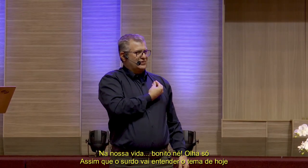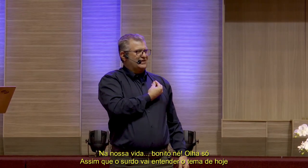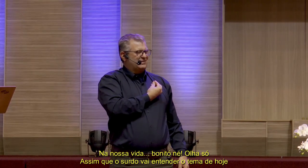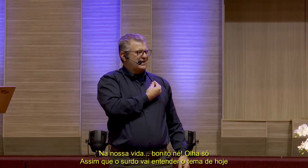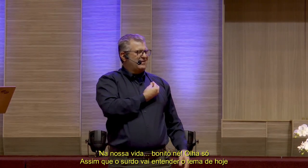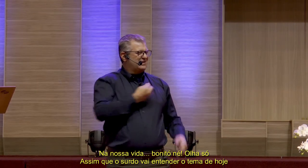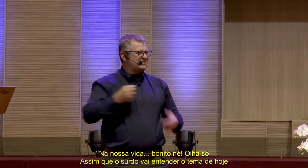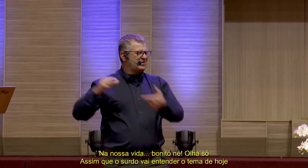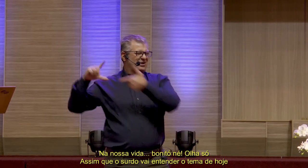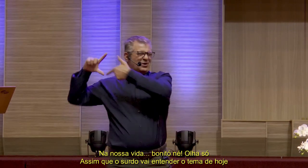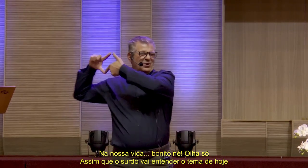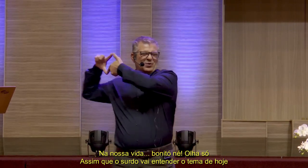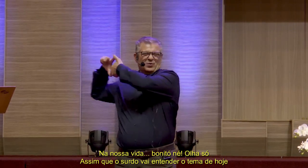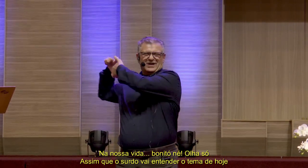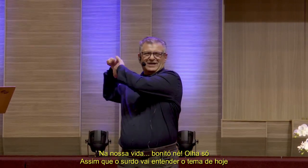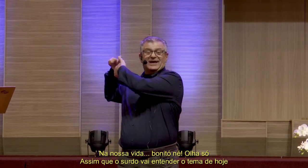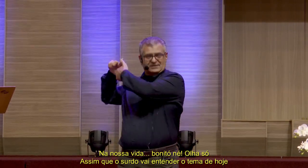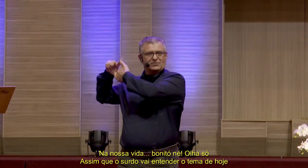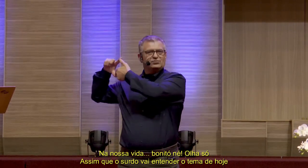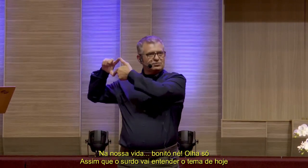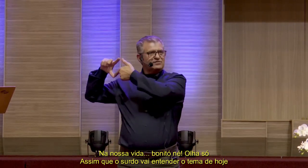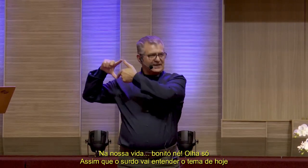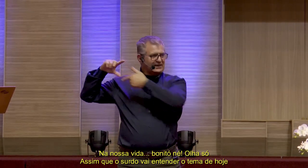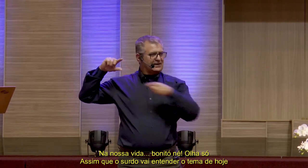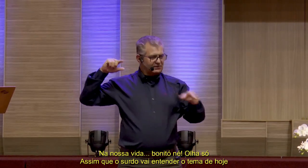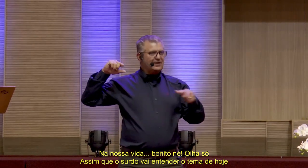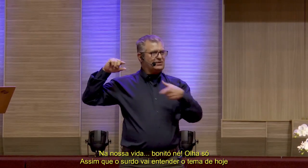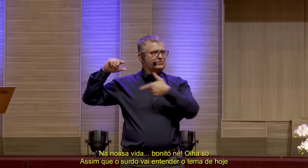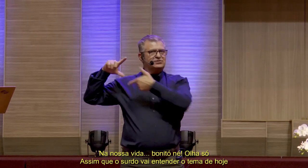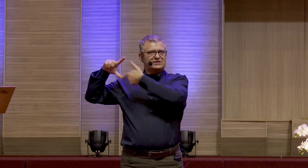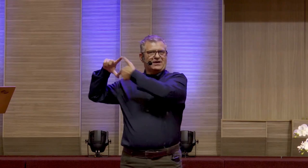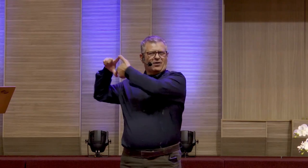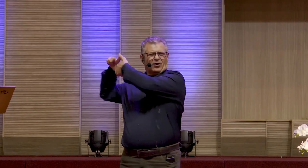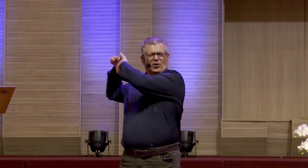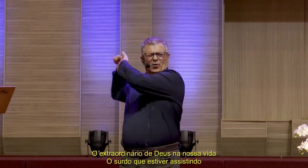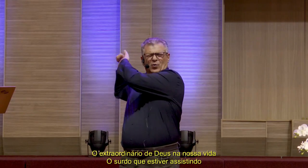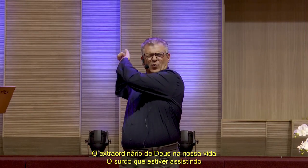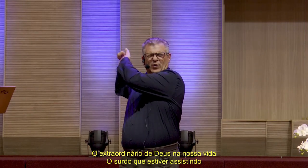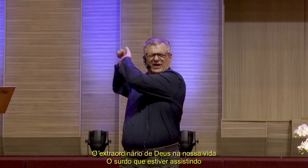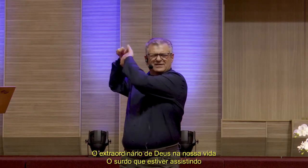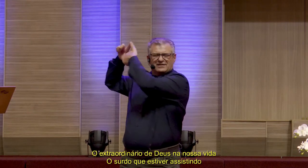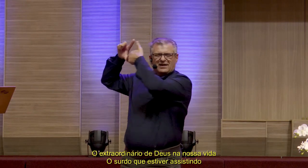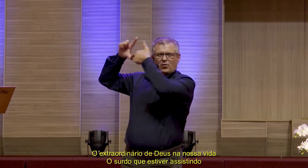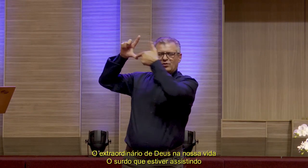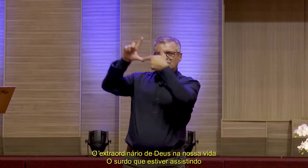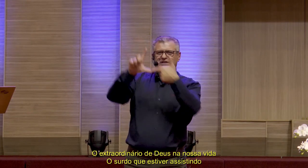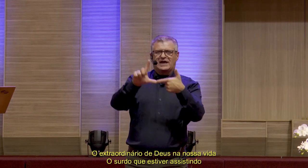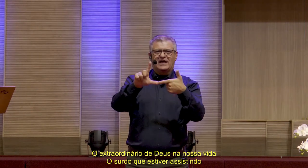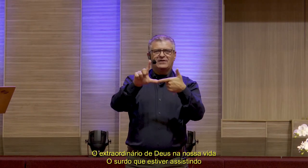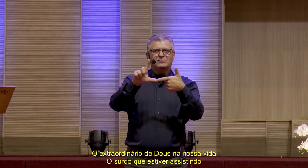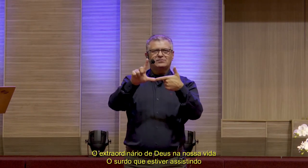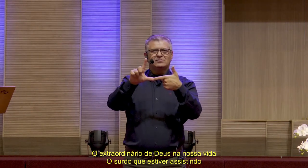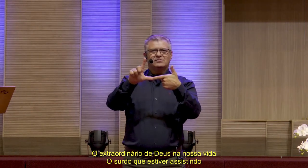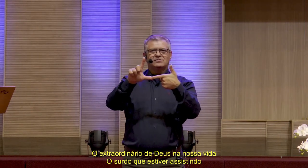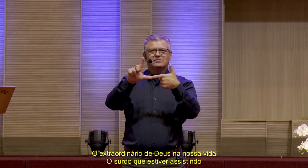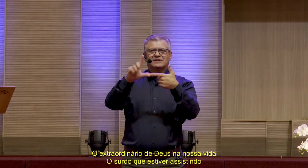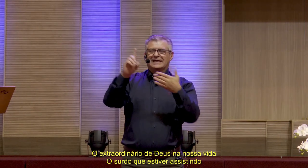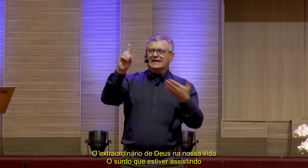Bonito, né? Olha só. É assim que o surdo vai entender o tema de hoje, tá? Ó, o extraordinário